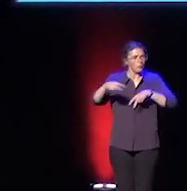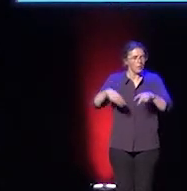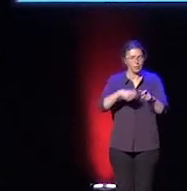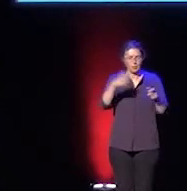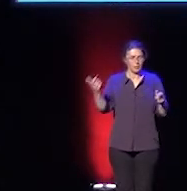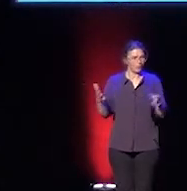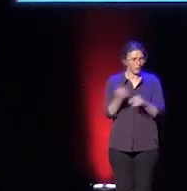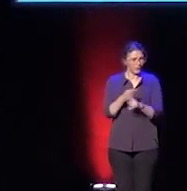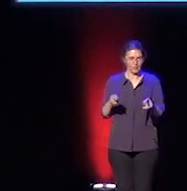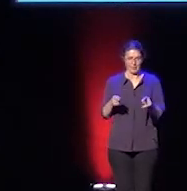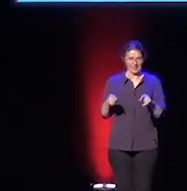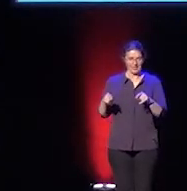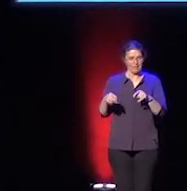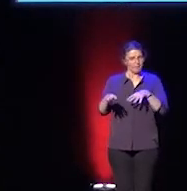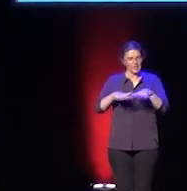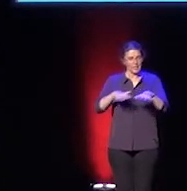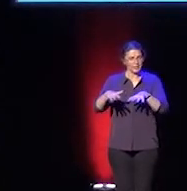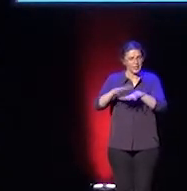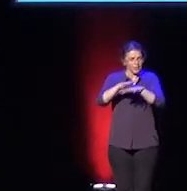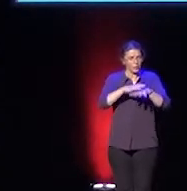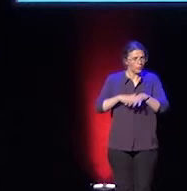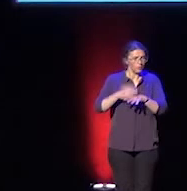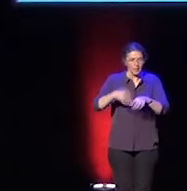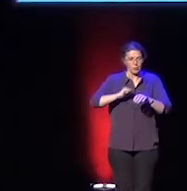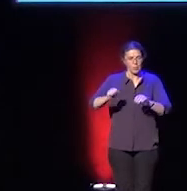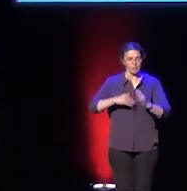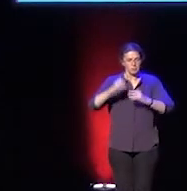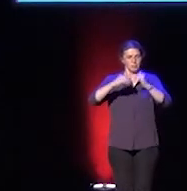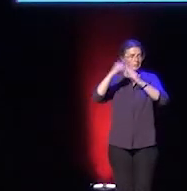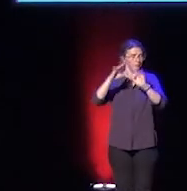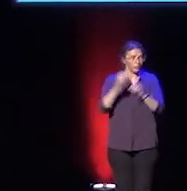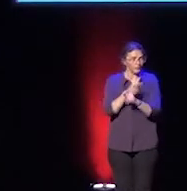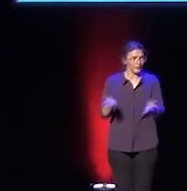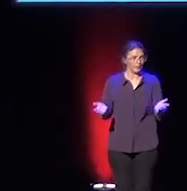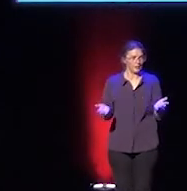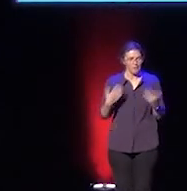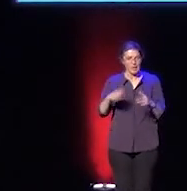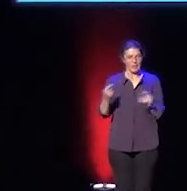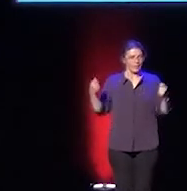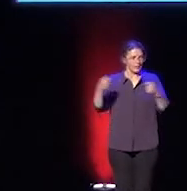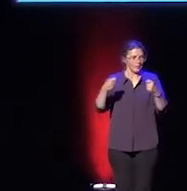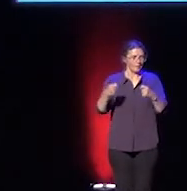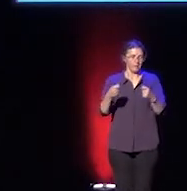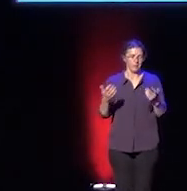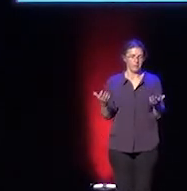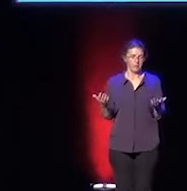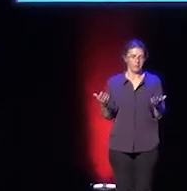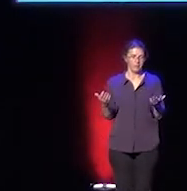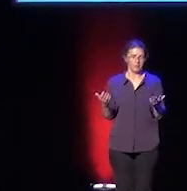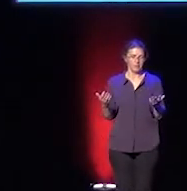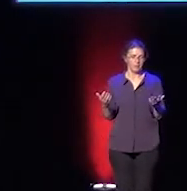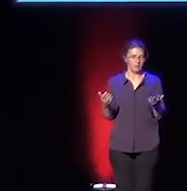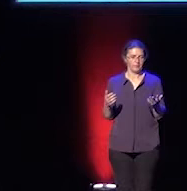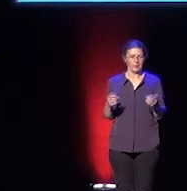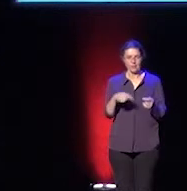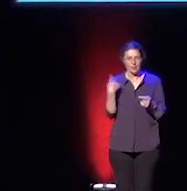gelingt, unsere Infrastruktur schneller auf die Beine zu bringen und mehr Geld dafür auszugeben, dann